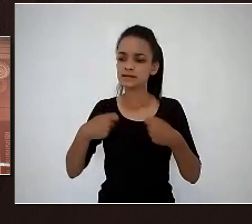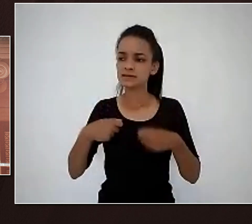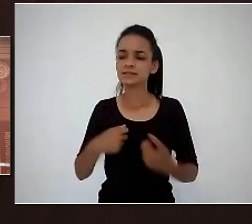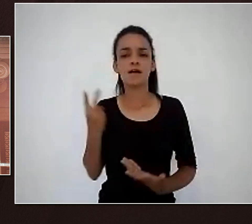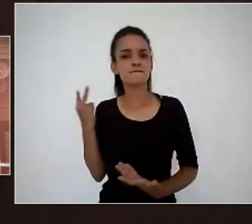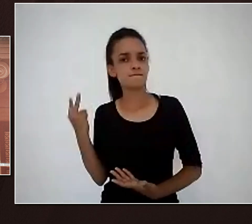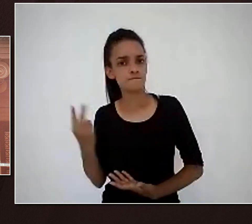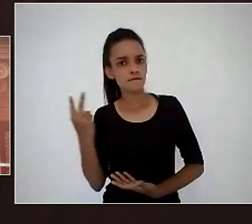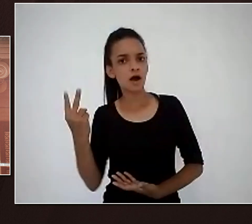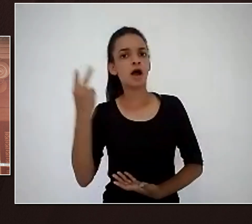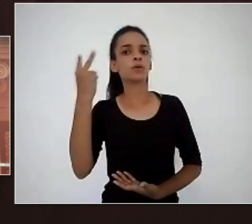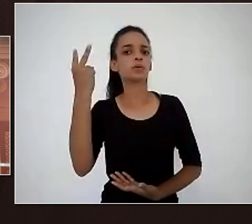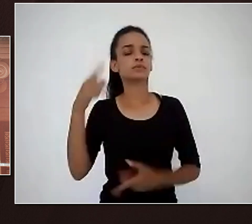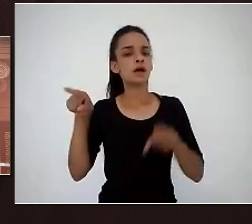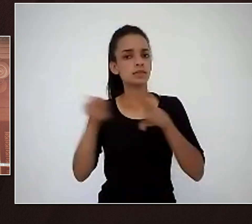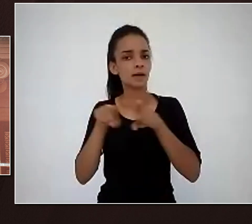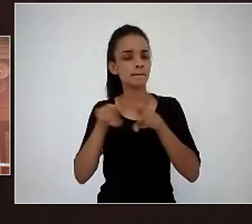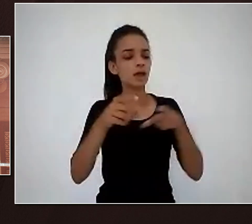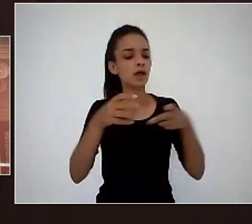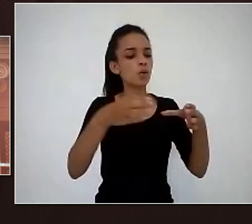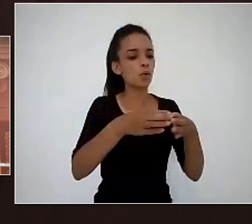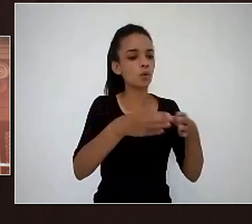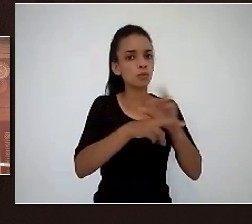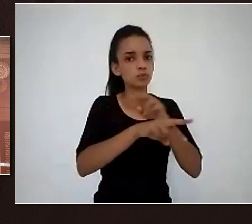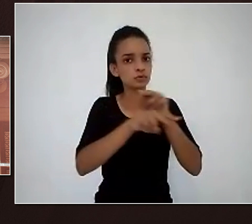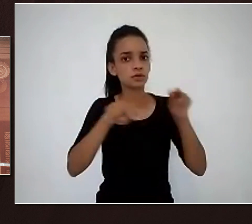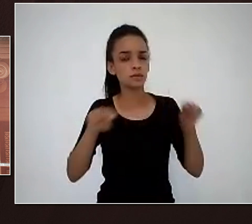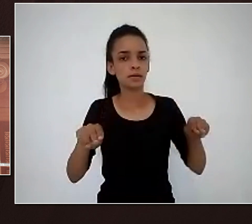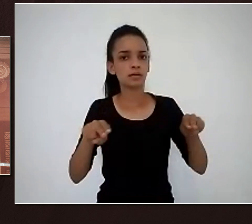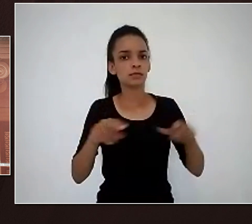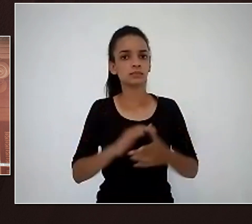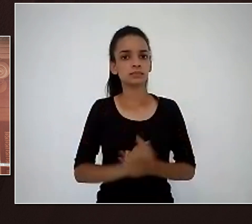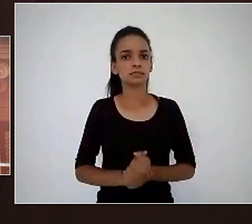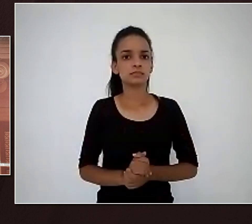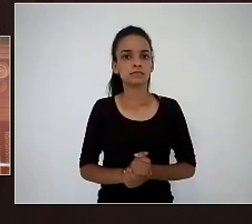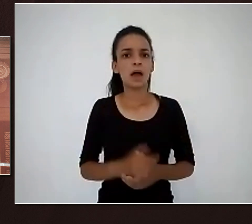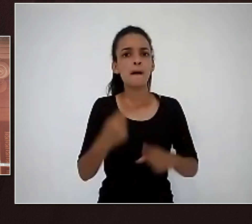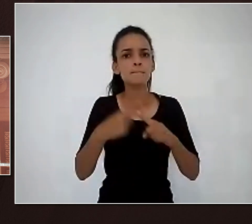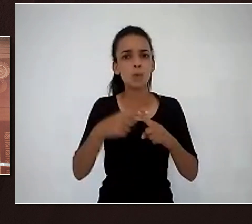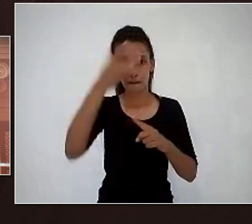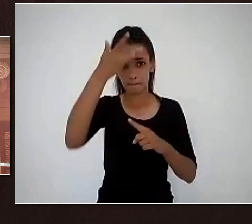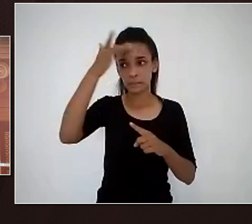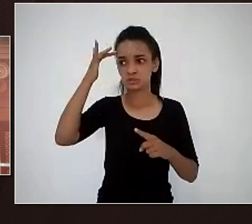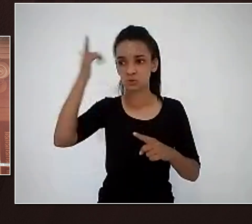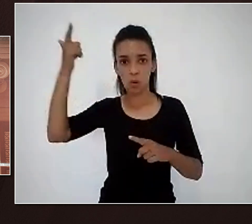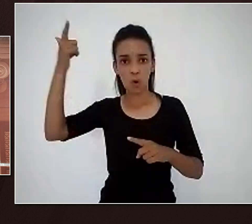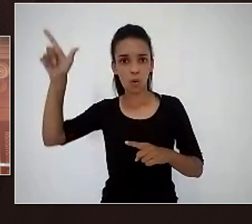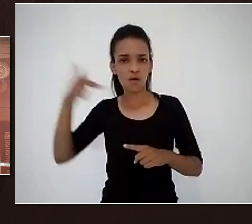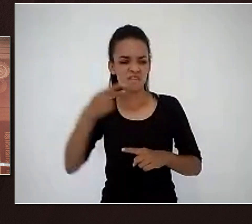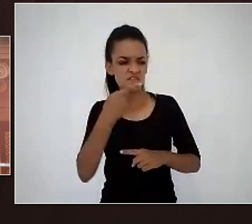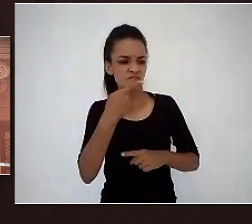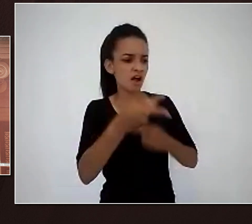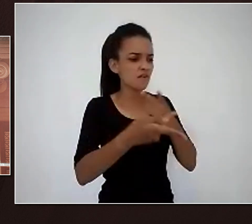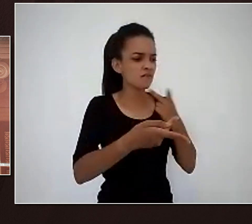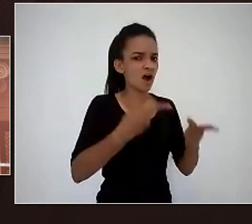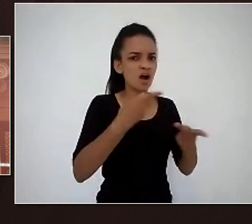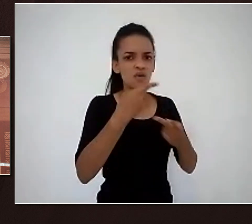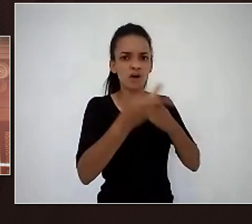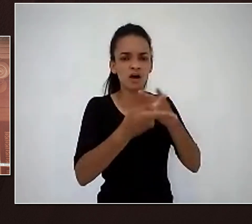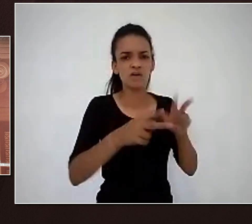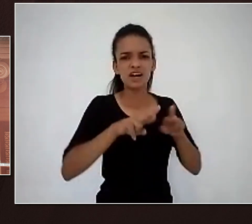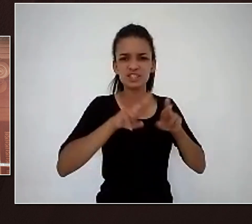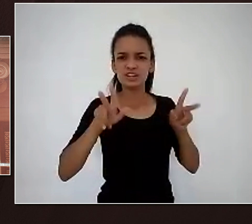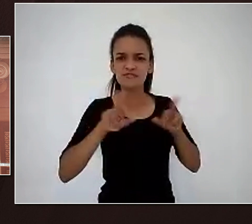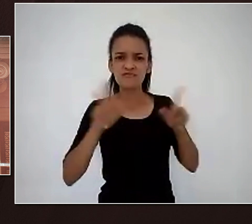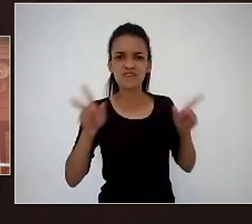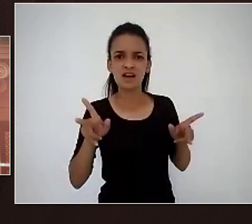rebanho. Por quê? Porque se levantaram homens falando coisas pervertidas para arrastar